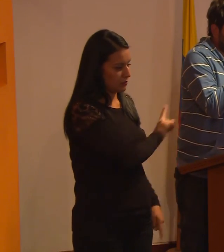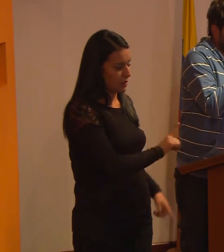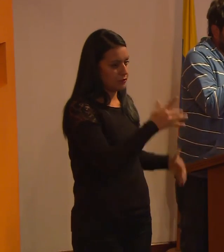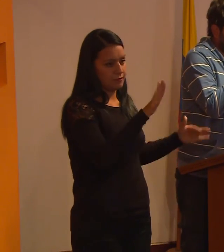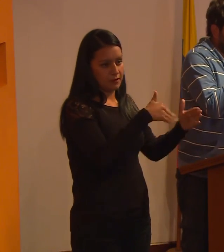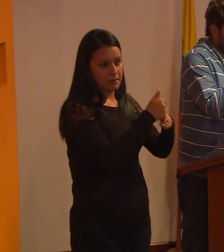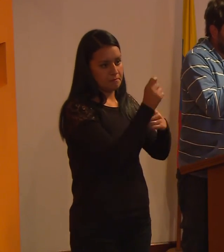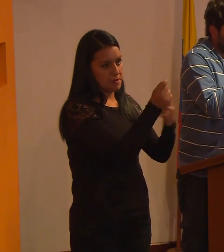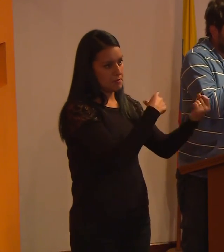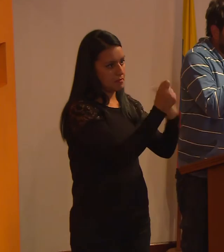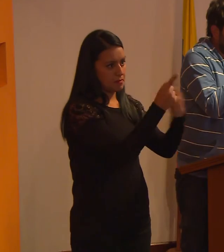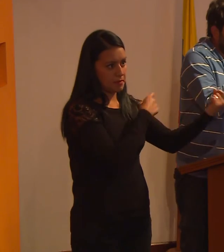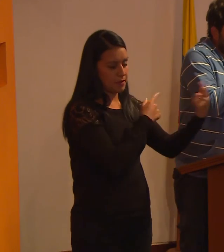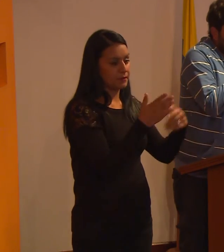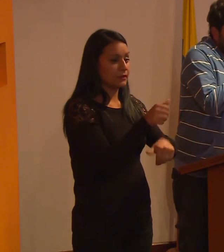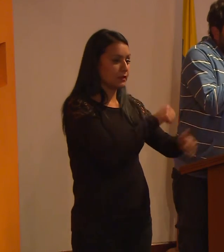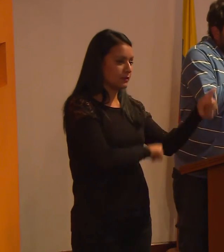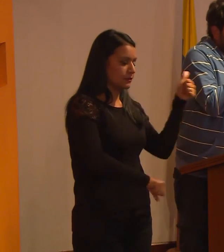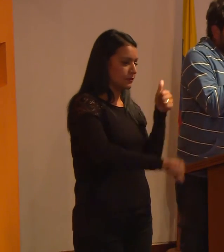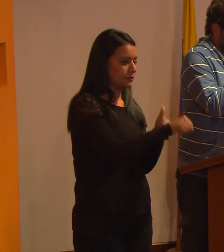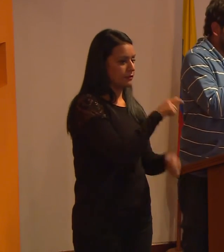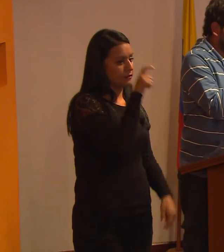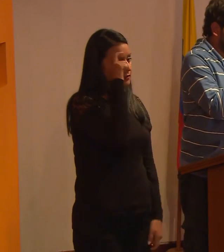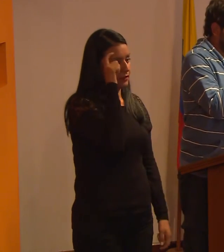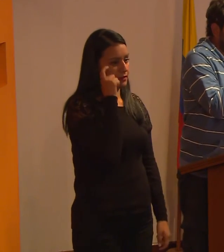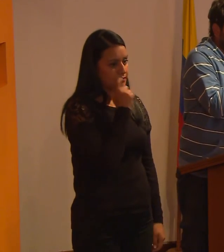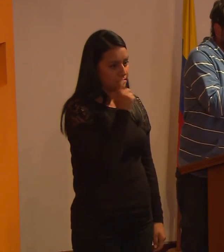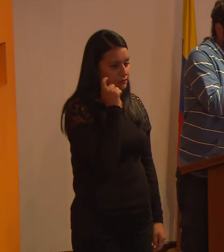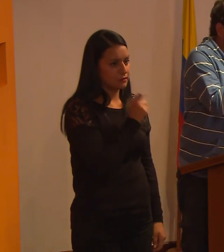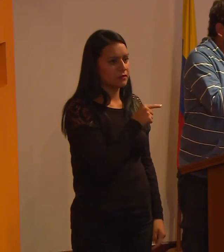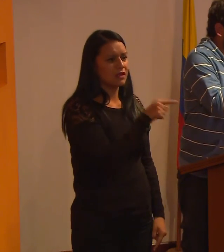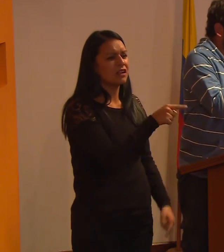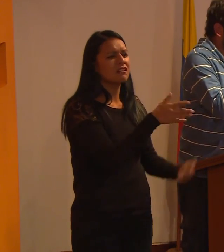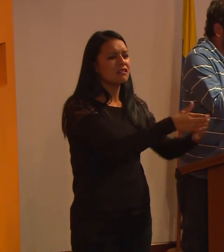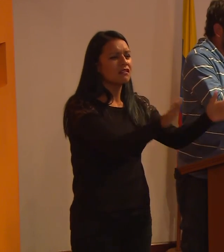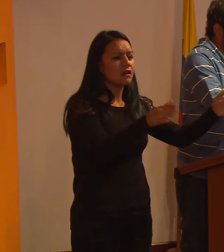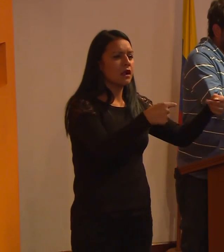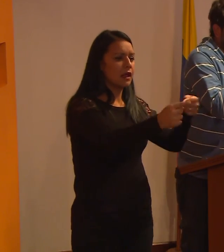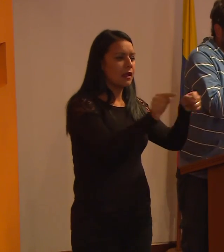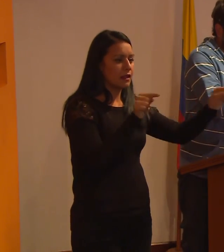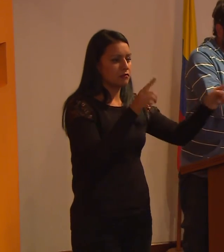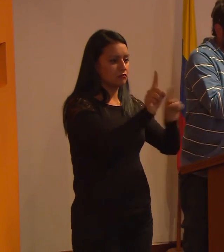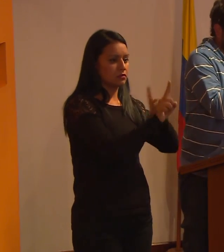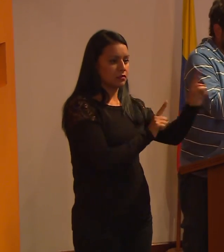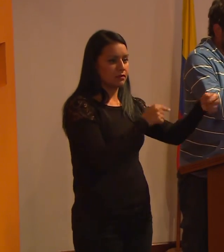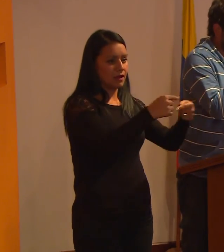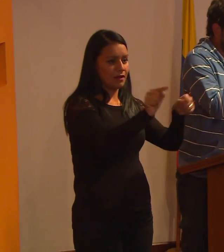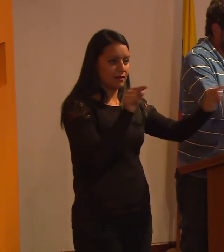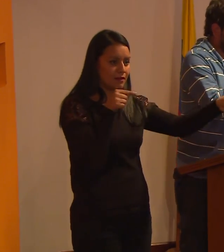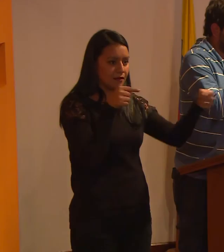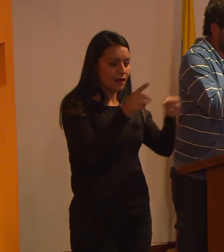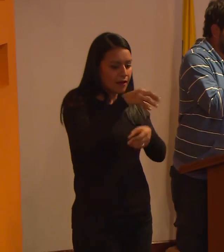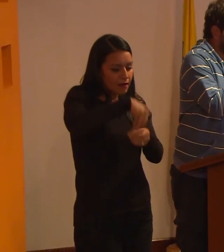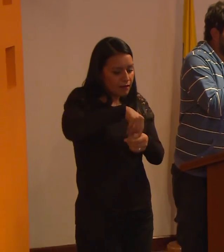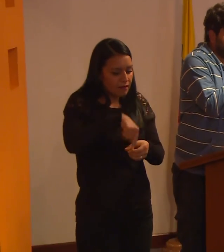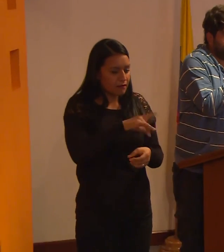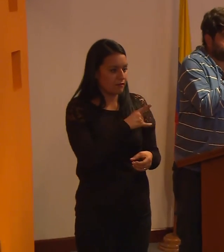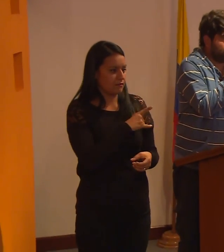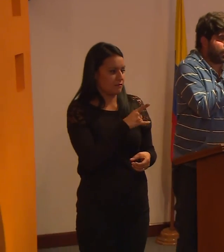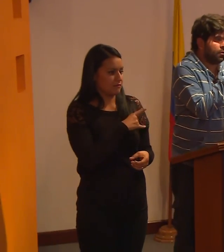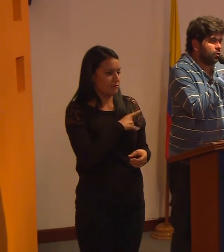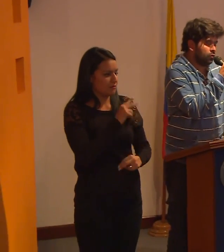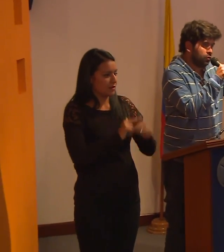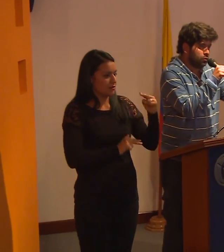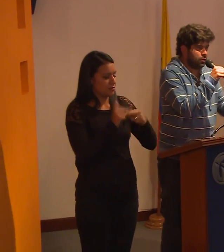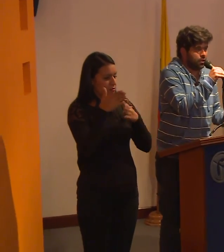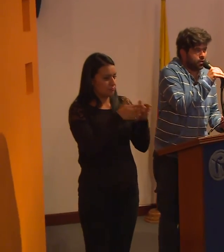el profesor Ateortúa. Recordamos que son espacios abiertos para la discusión, para que afloren los debates al interior de la universidad y para construir